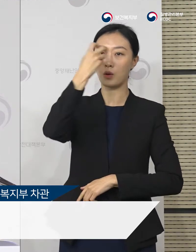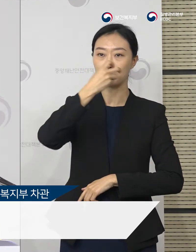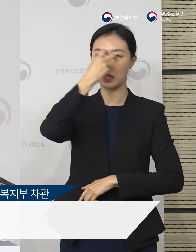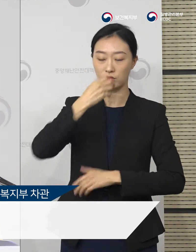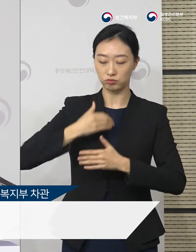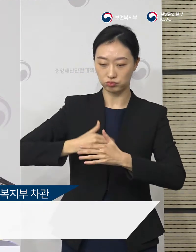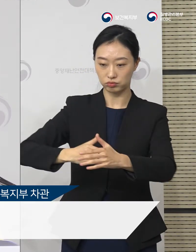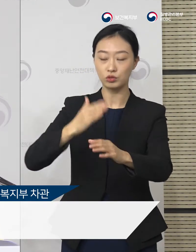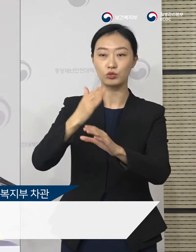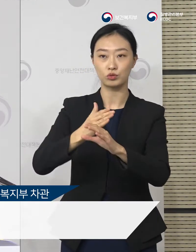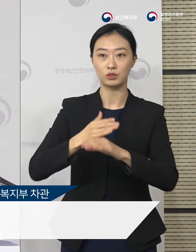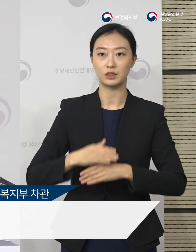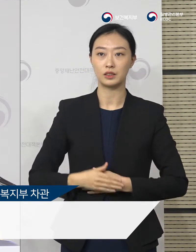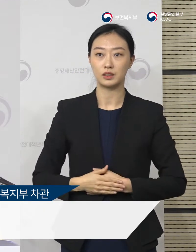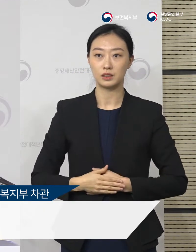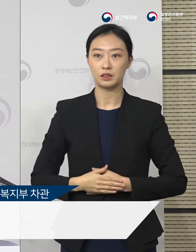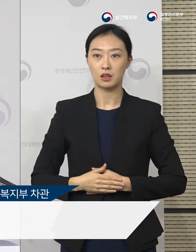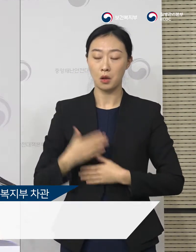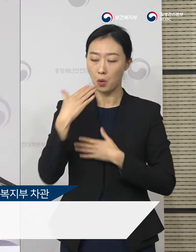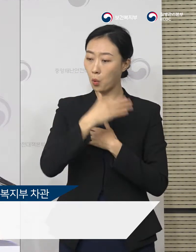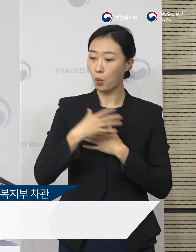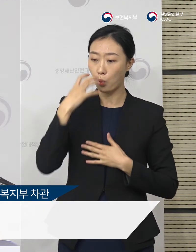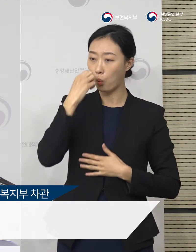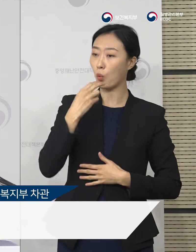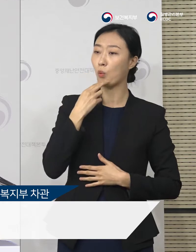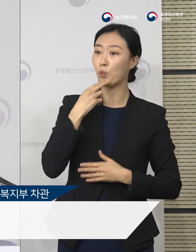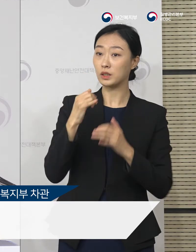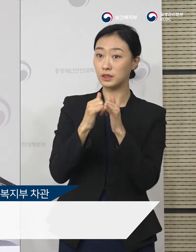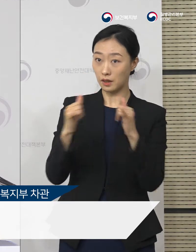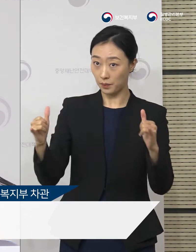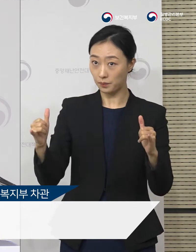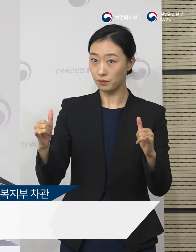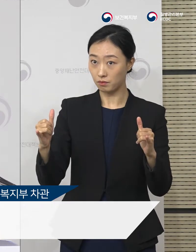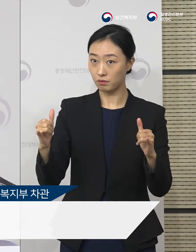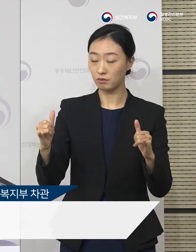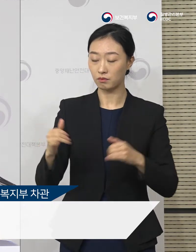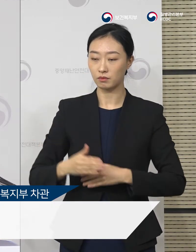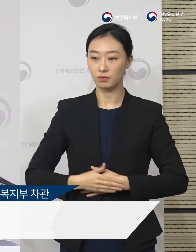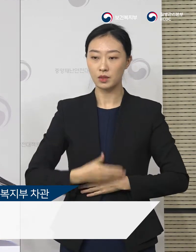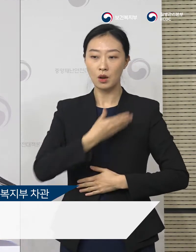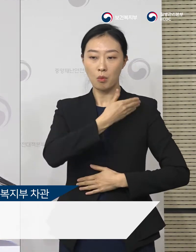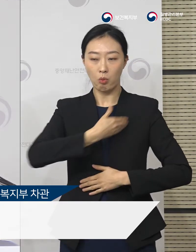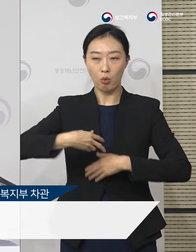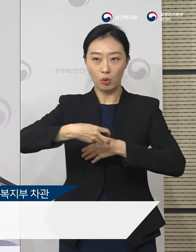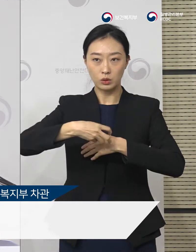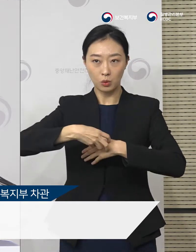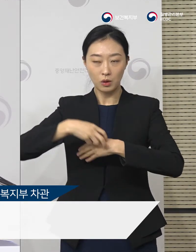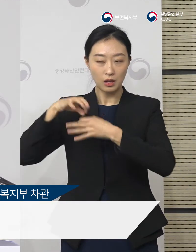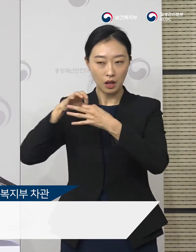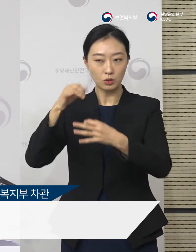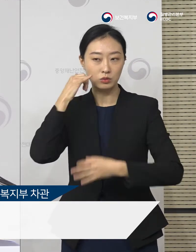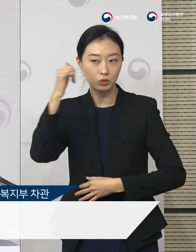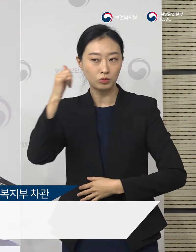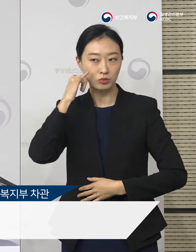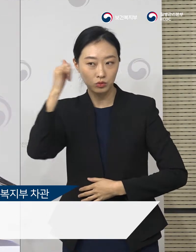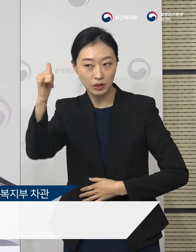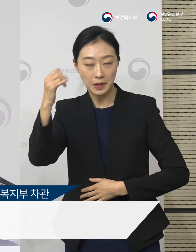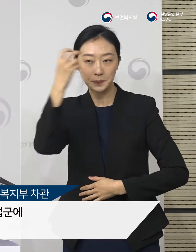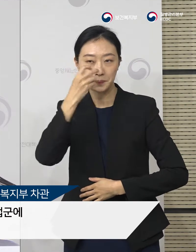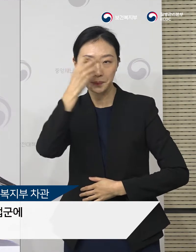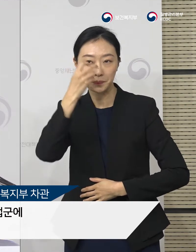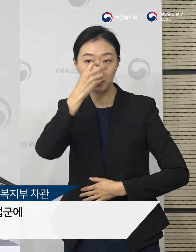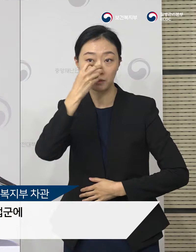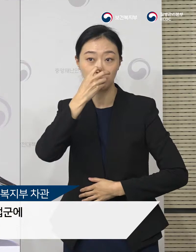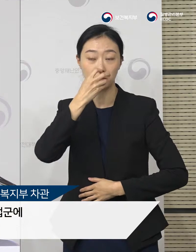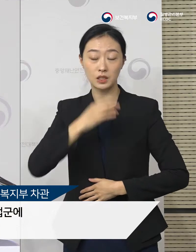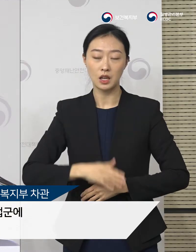예정입니다. 무증상자에 대해서도 보건소에서 전화 등을 통해 능동감시를 실시하고 있습니다.